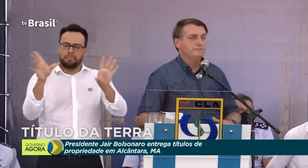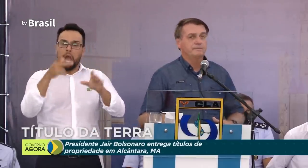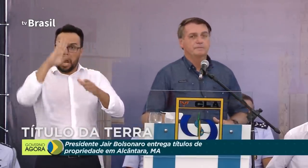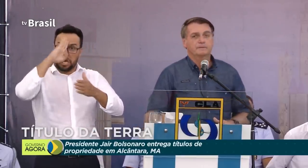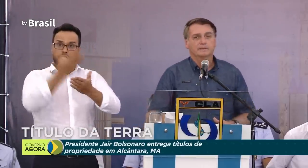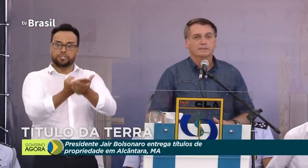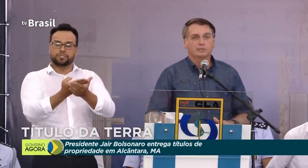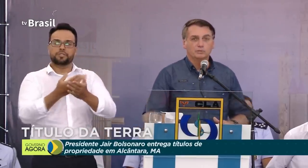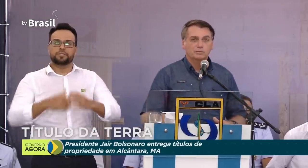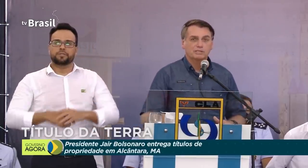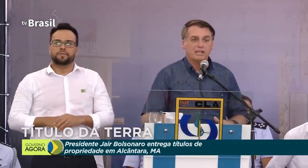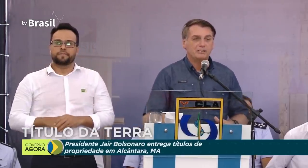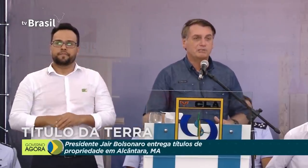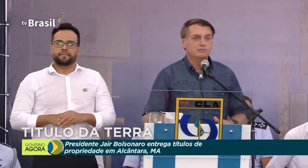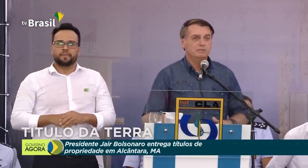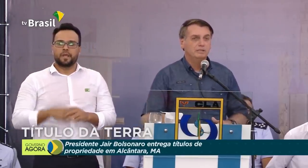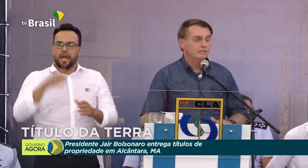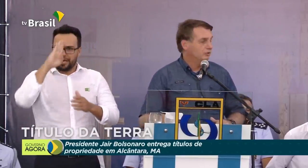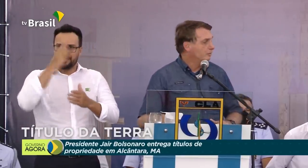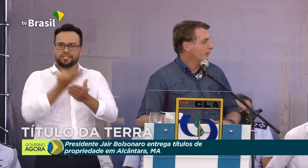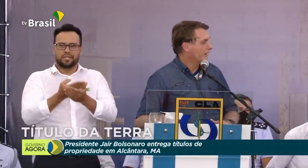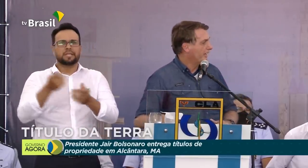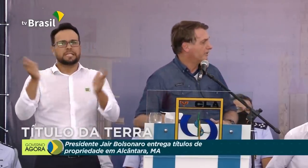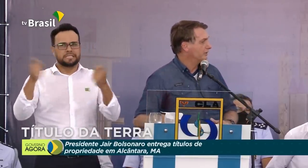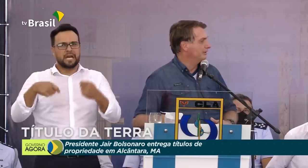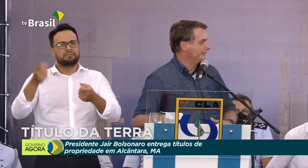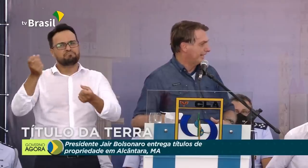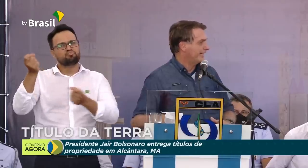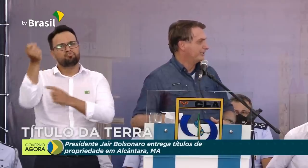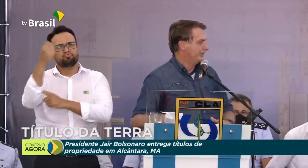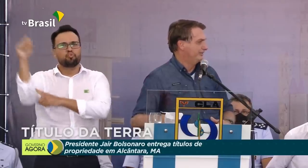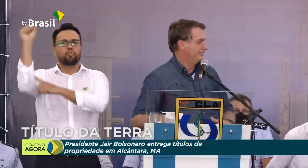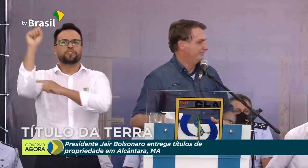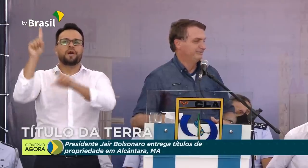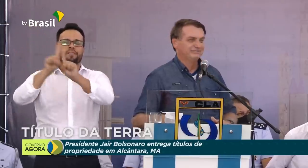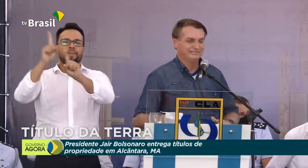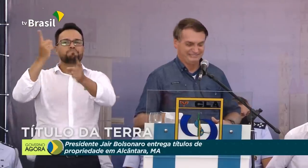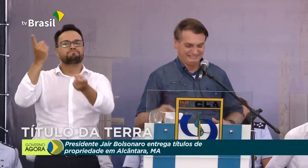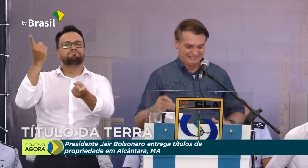acreditando no sucesso e no progresso da região.